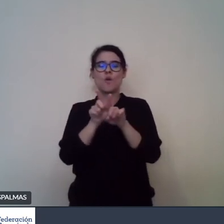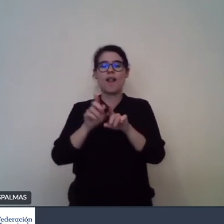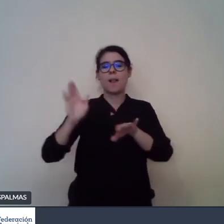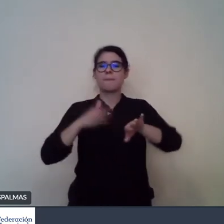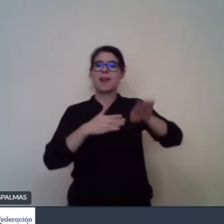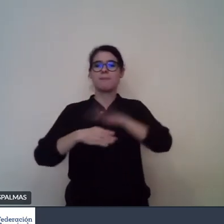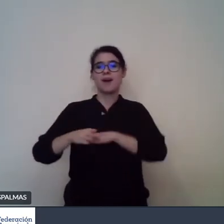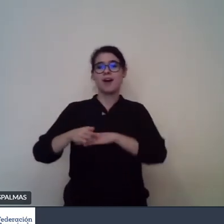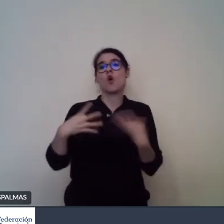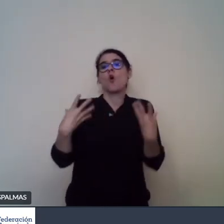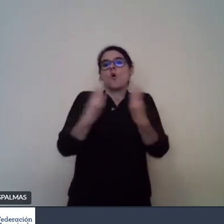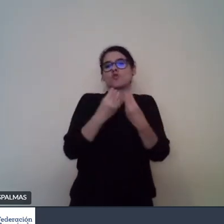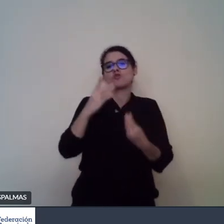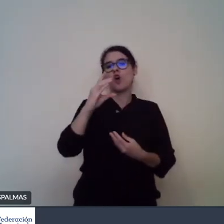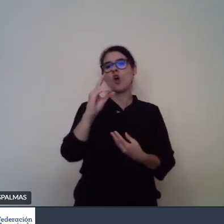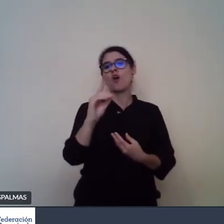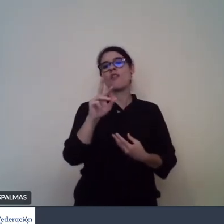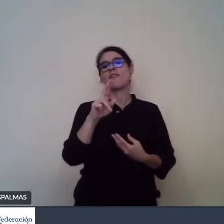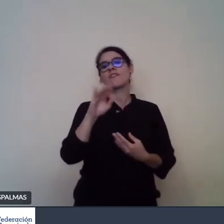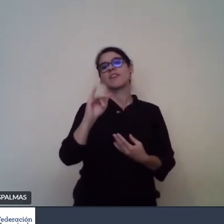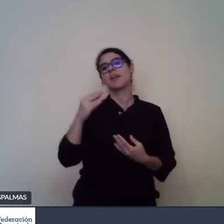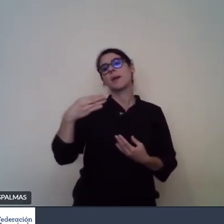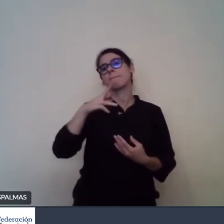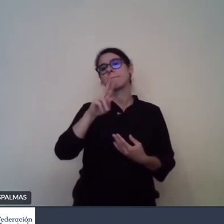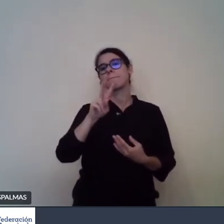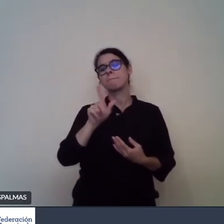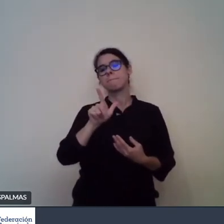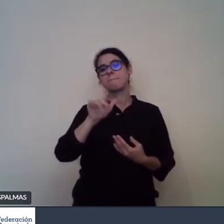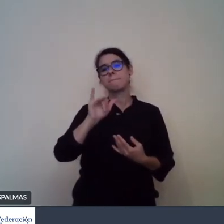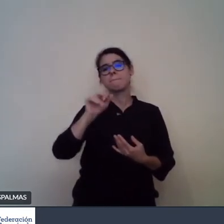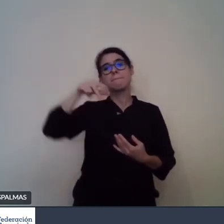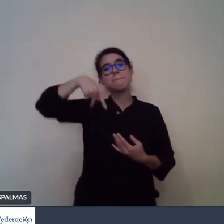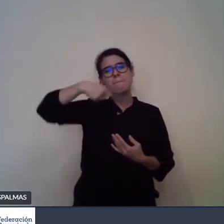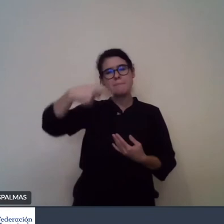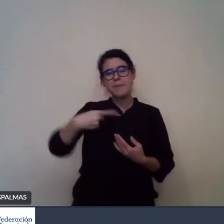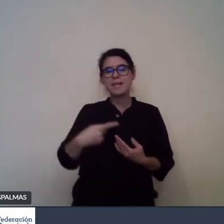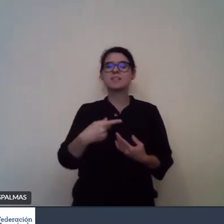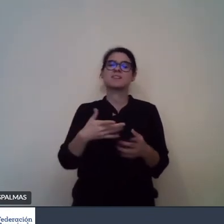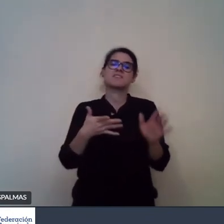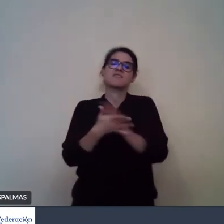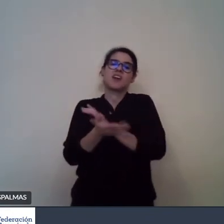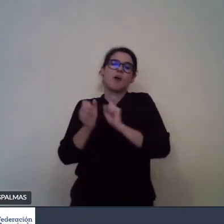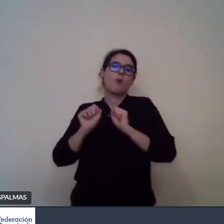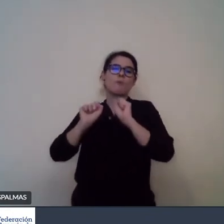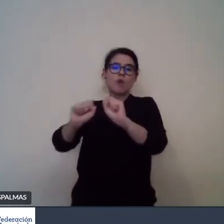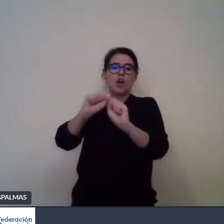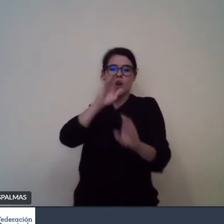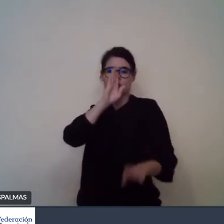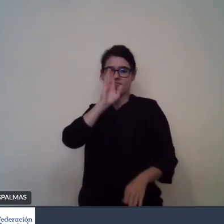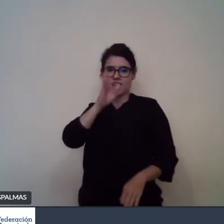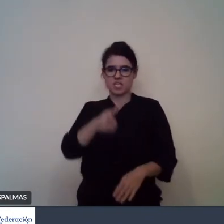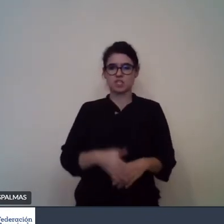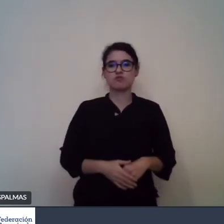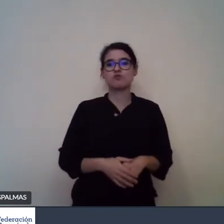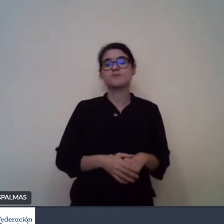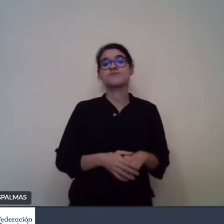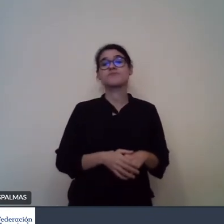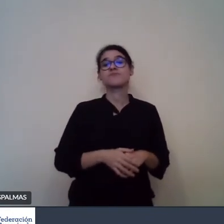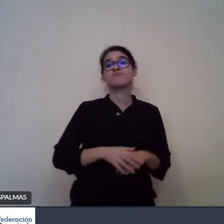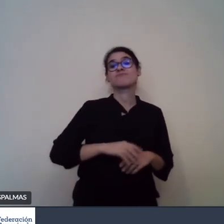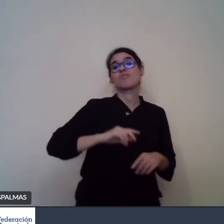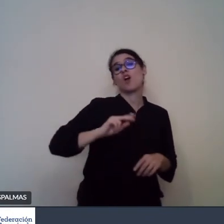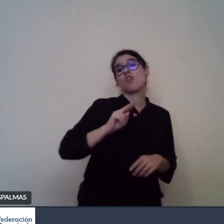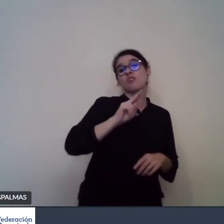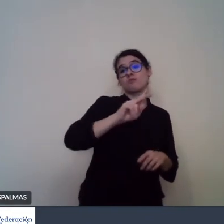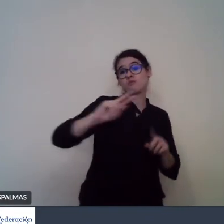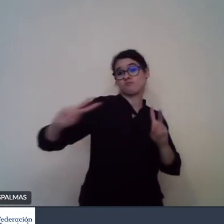se convierte en un bloqueo directo. Se domina también como un close side o chase action. 2x2, fijaros cómo sella al